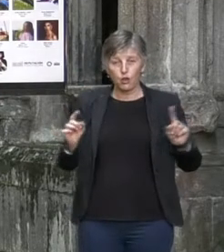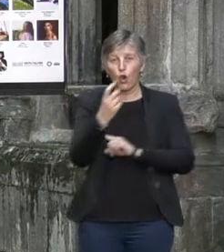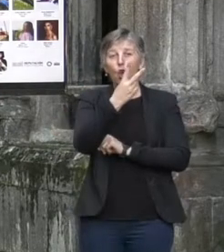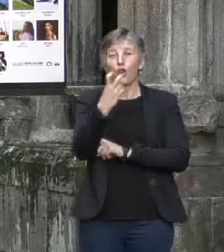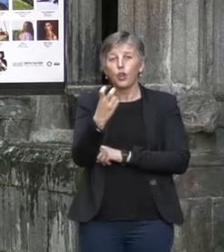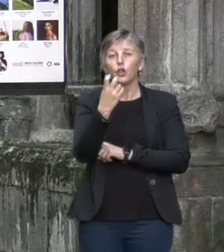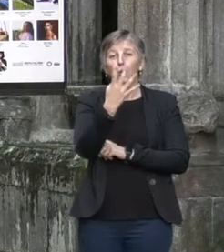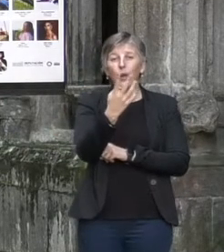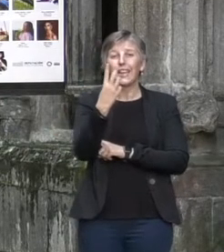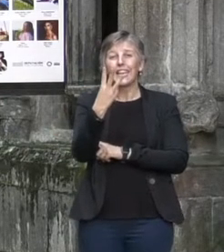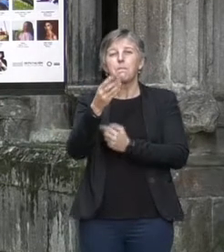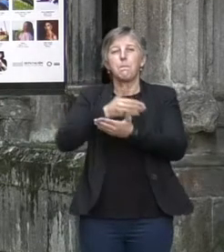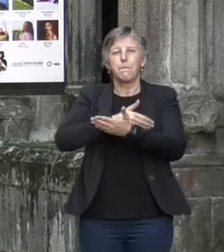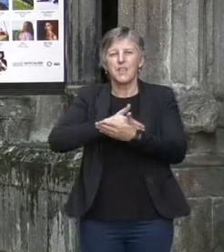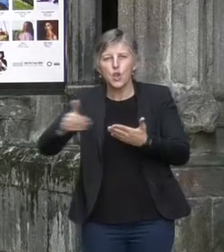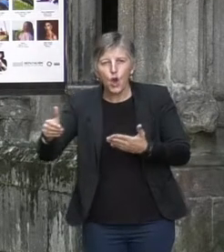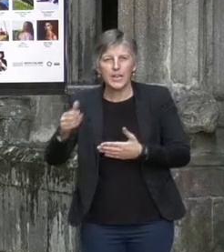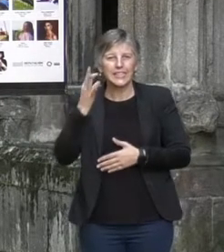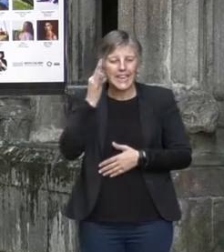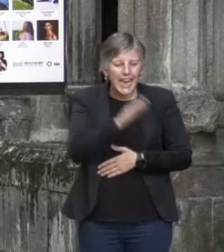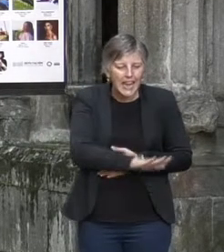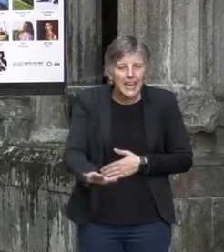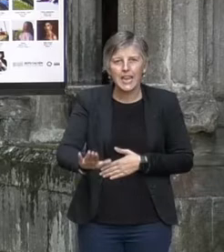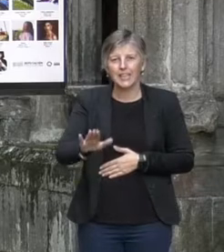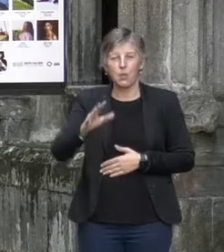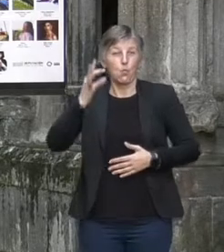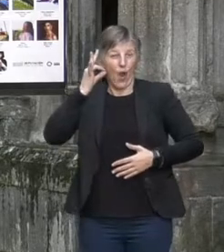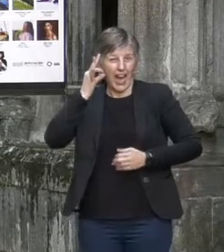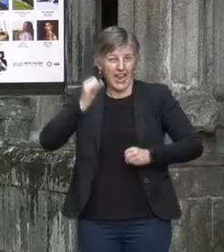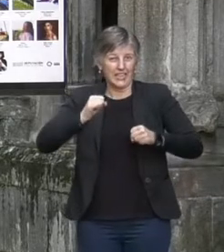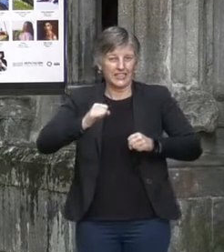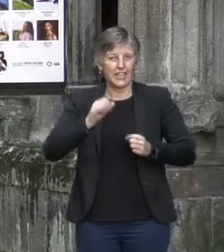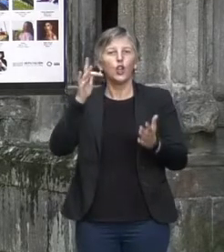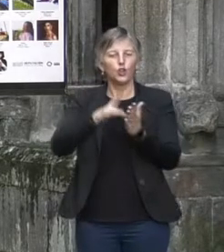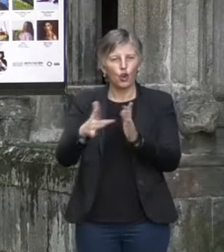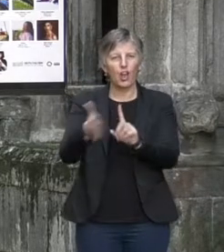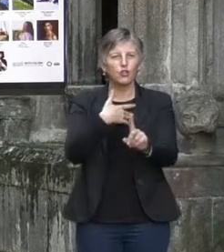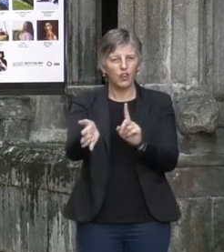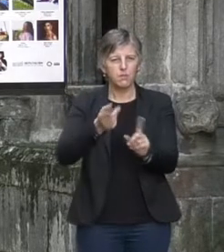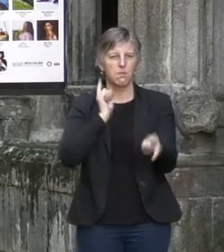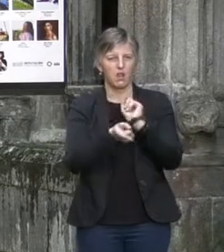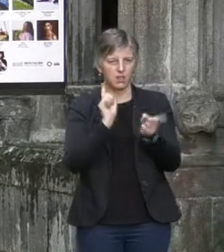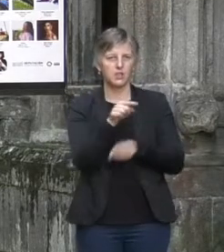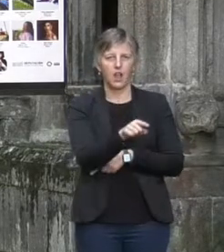243 millóns de nenas e mulleres sufriron violencias machistas. Sí, sí.